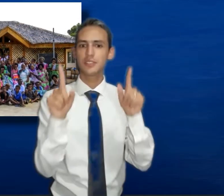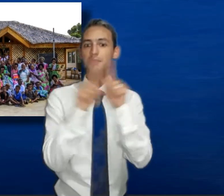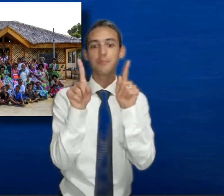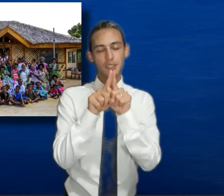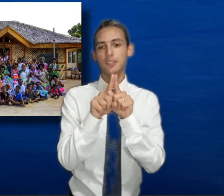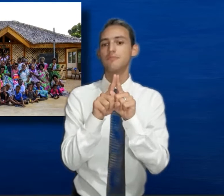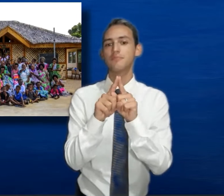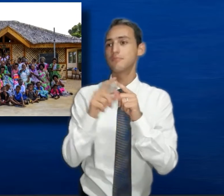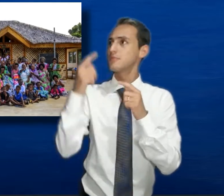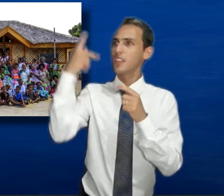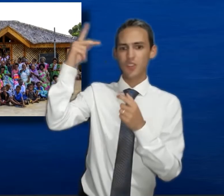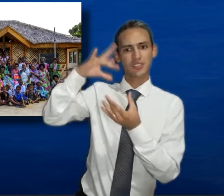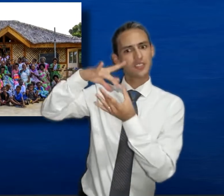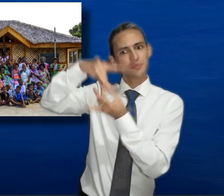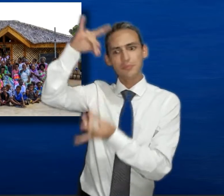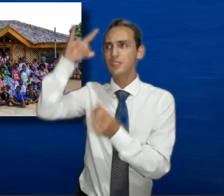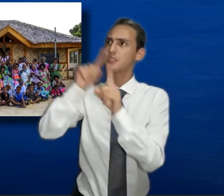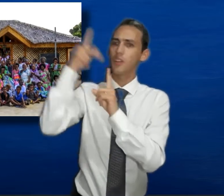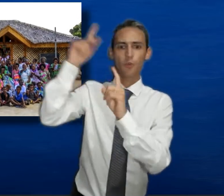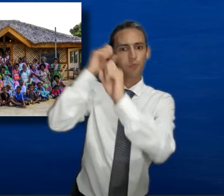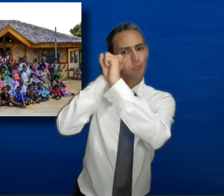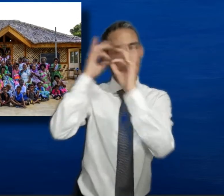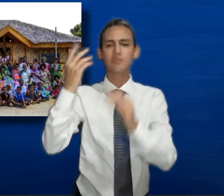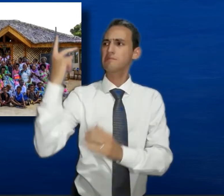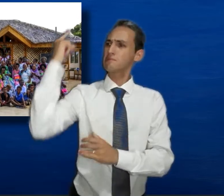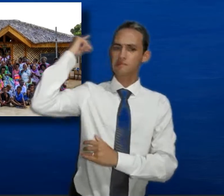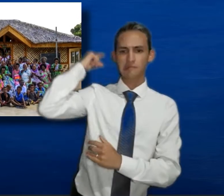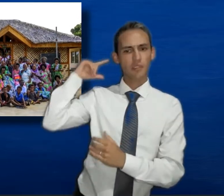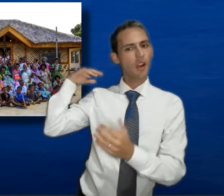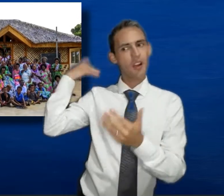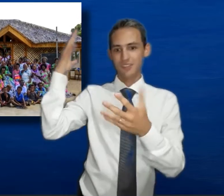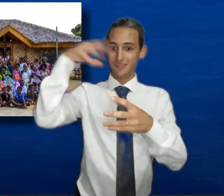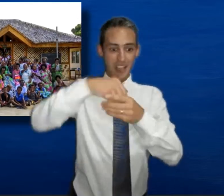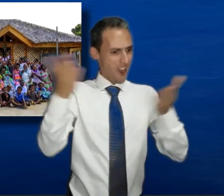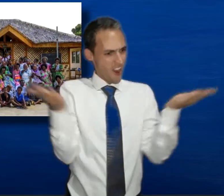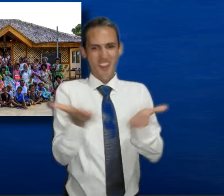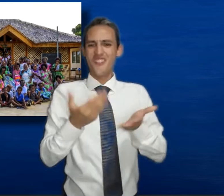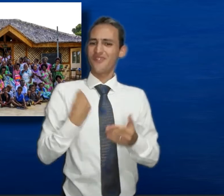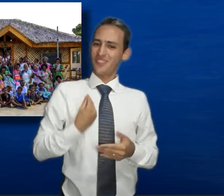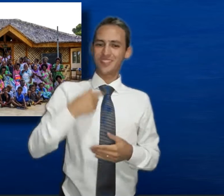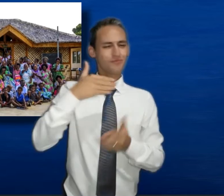Há apenas aqueles pioneiros e os que vieram depois